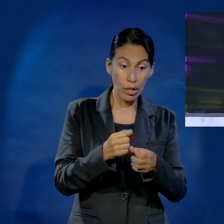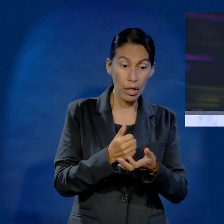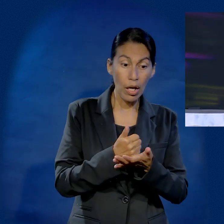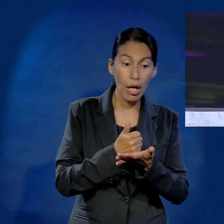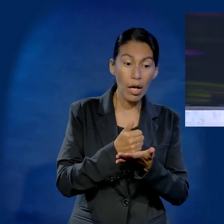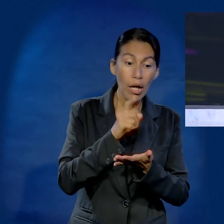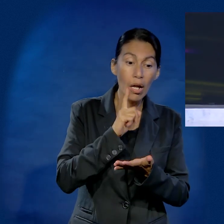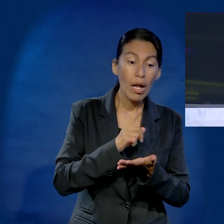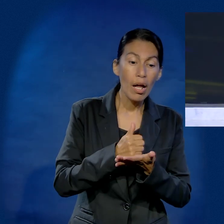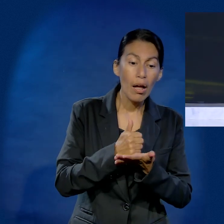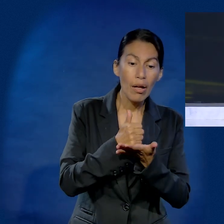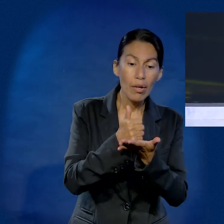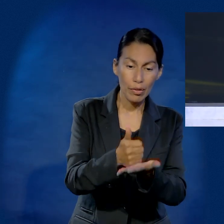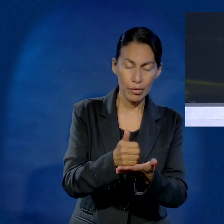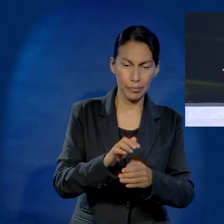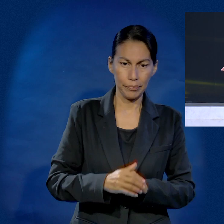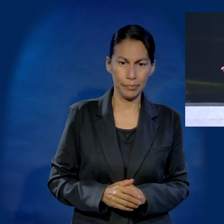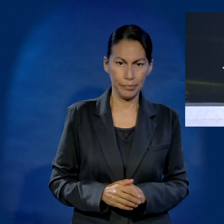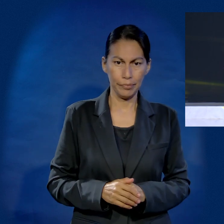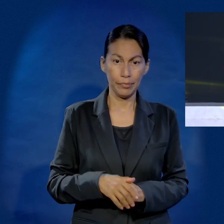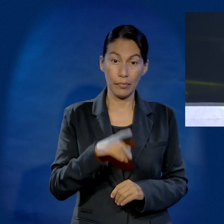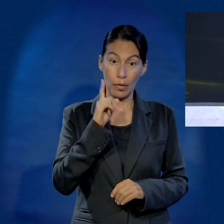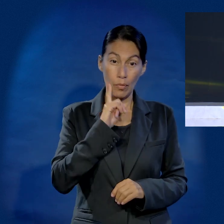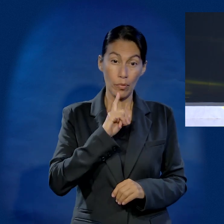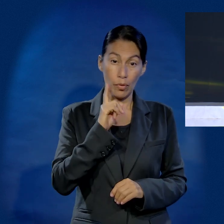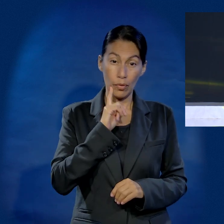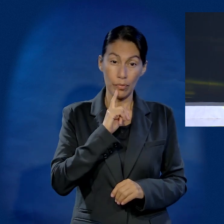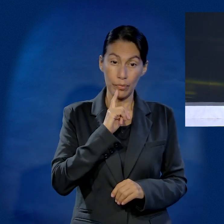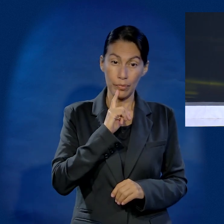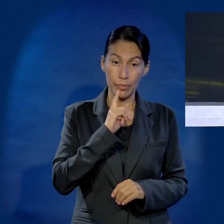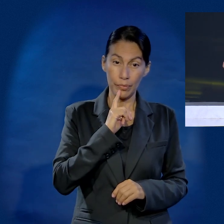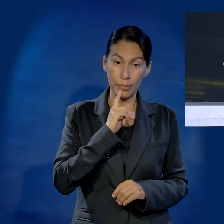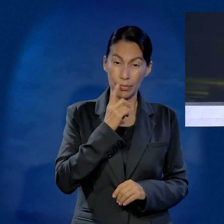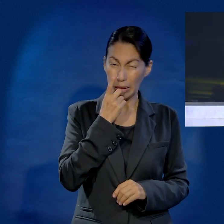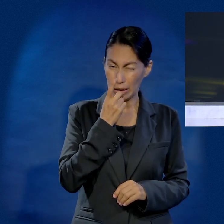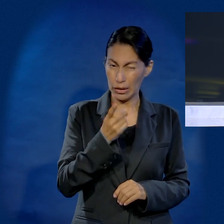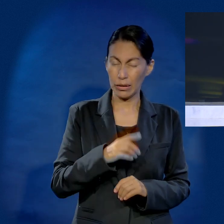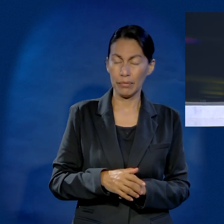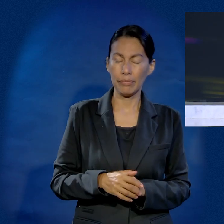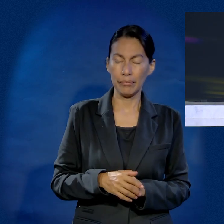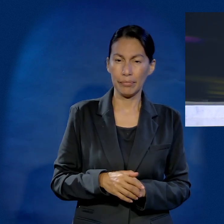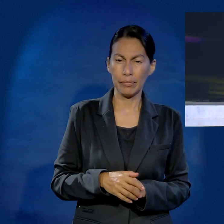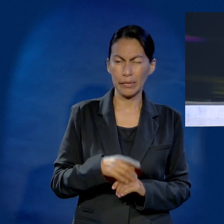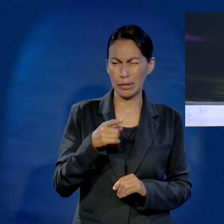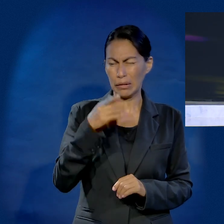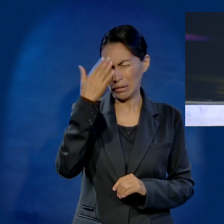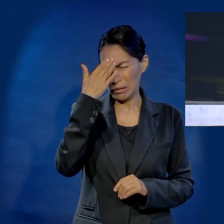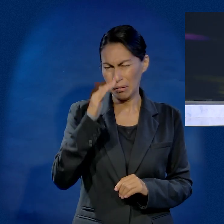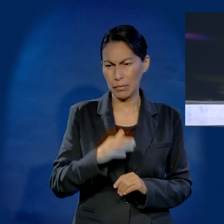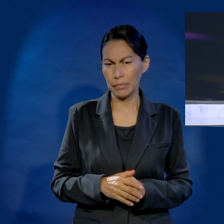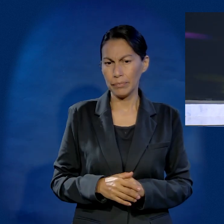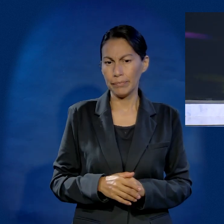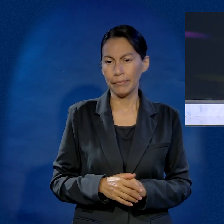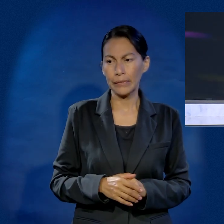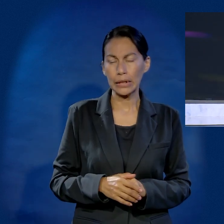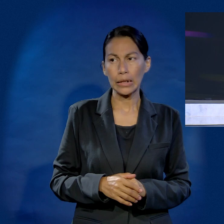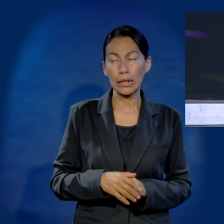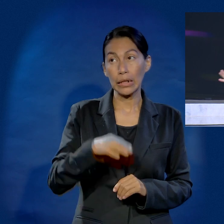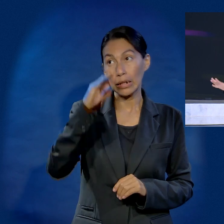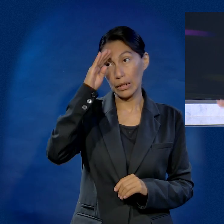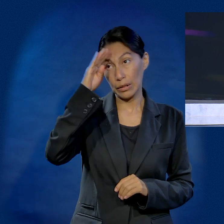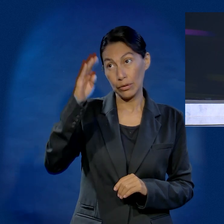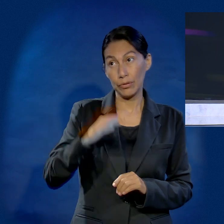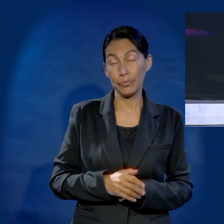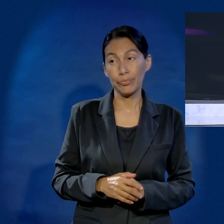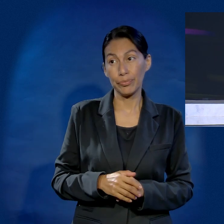su suegra le da una indicación que siempre ha llamado mi atención. La suegra, que va más adelante en la vida que ella, le